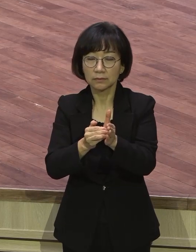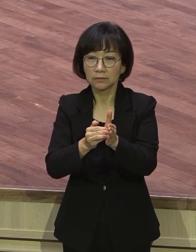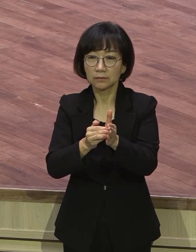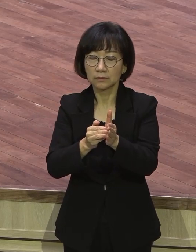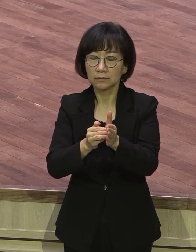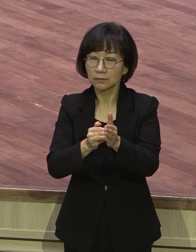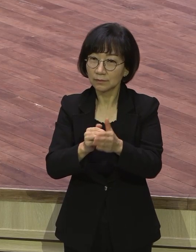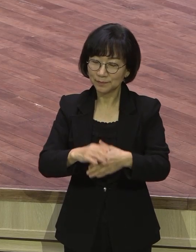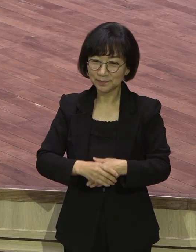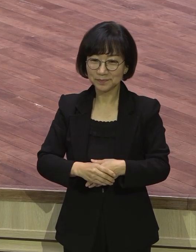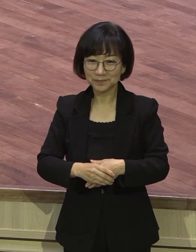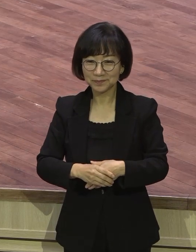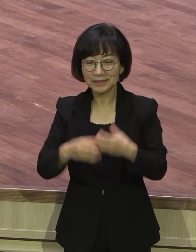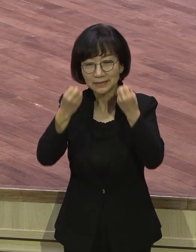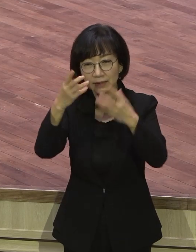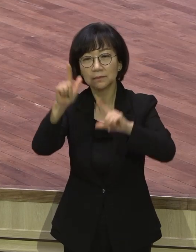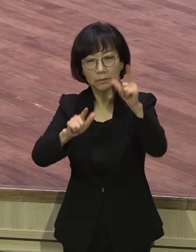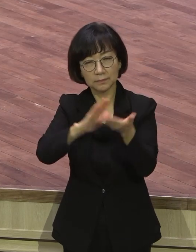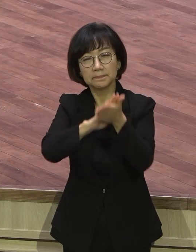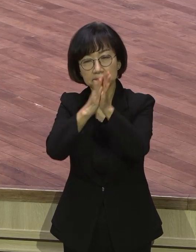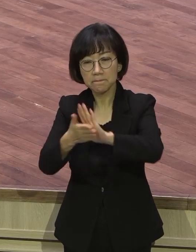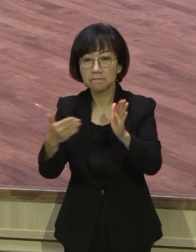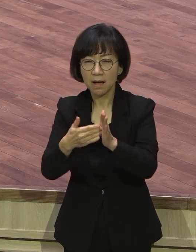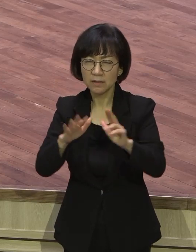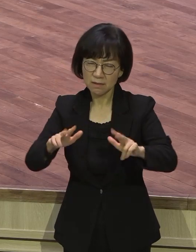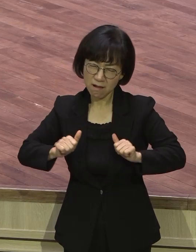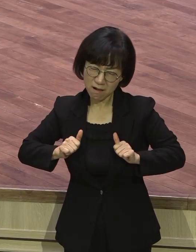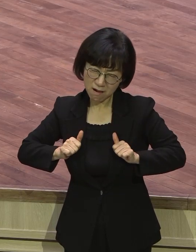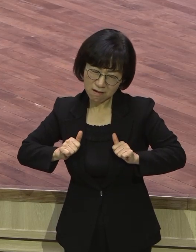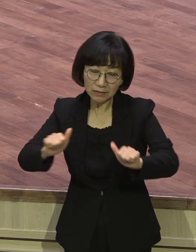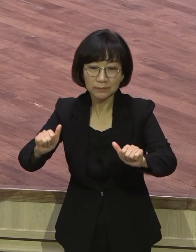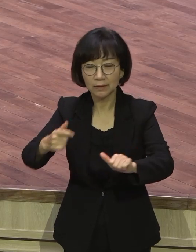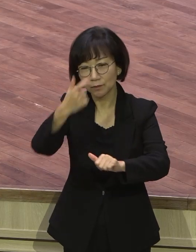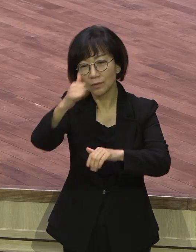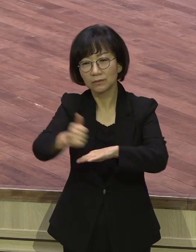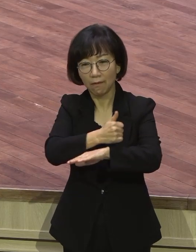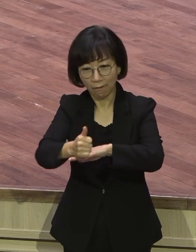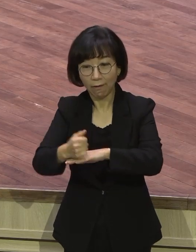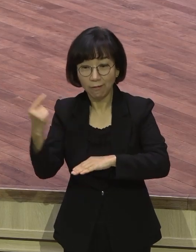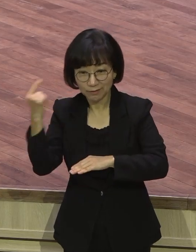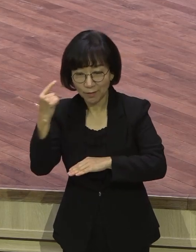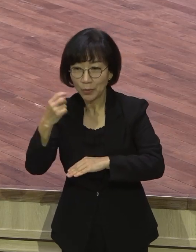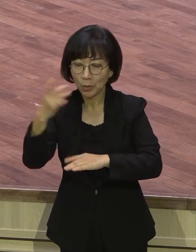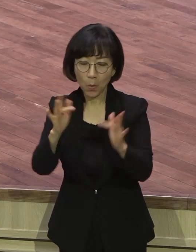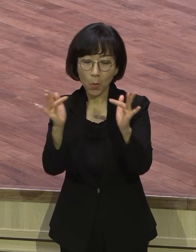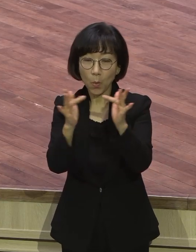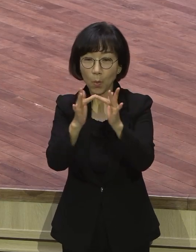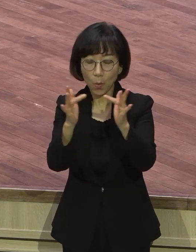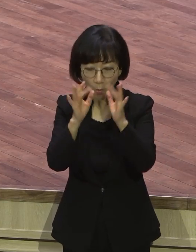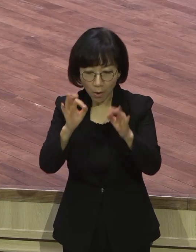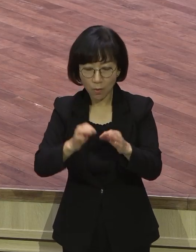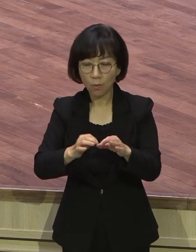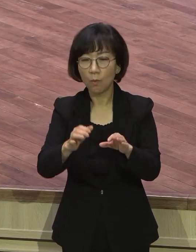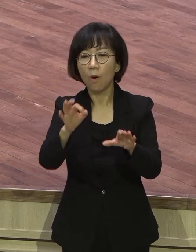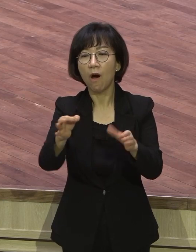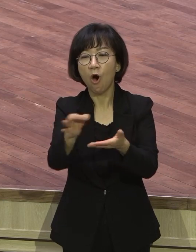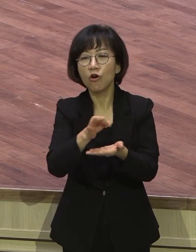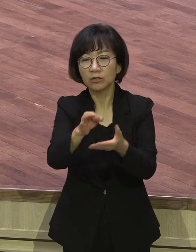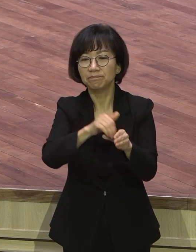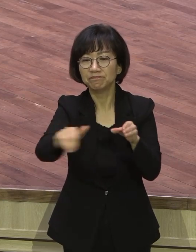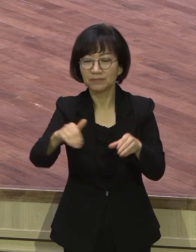첫틀을 가져왔다. 그래서 열심히 교회 나오고 있고 온라인 내가 보고서 보니까 헌검도 하고 있더라고요.